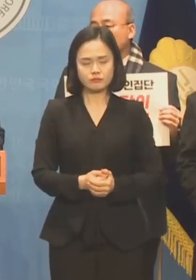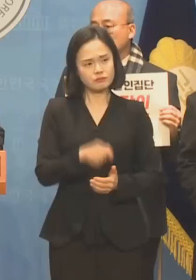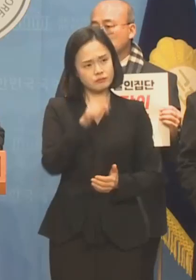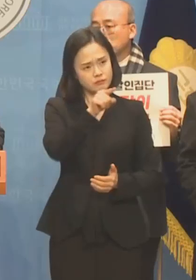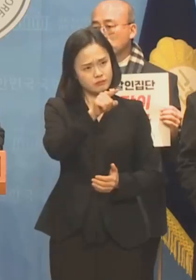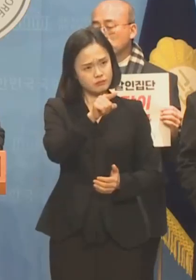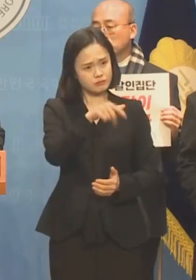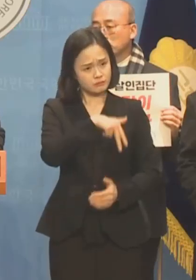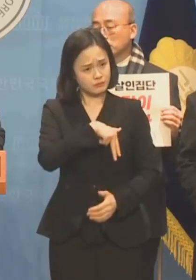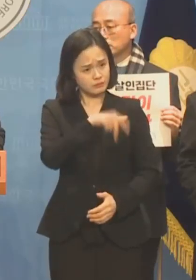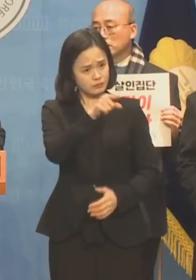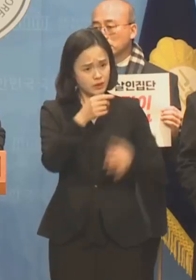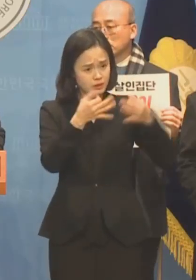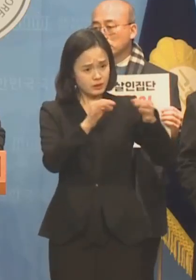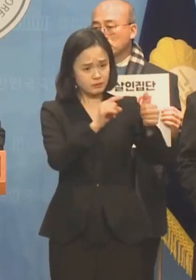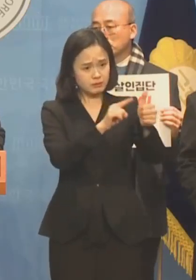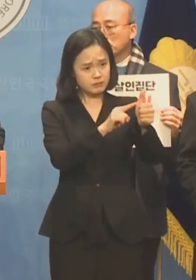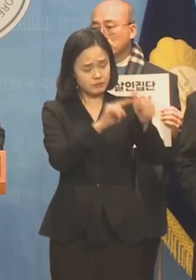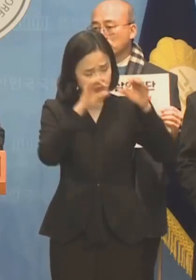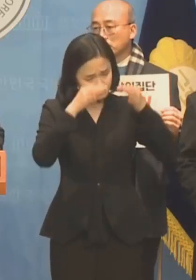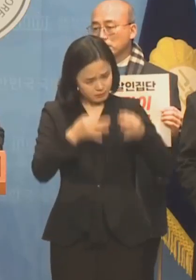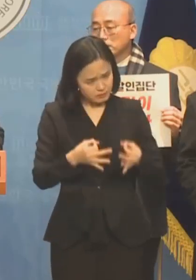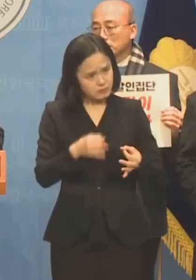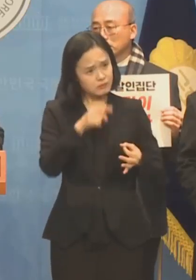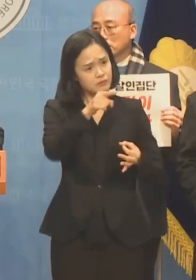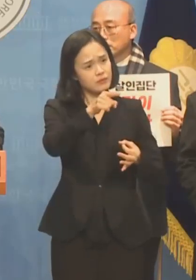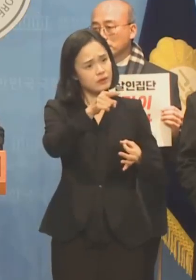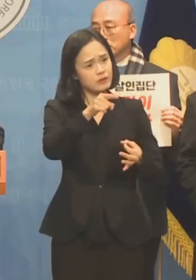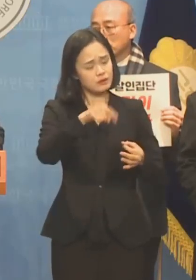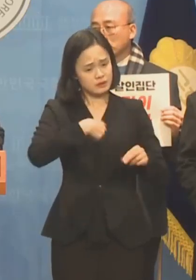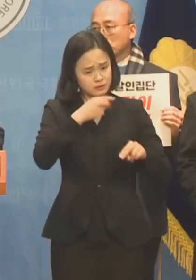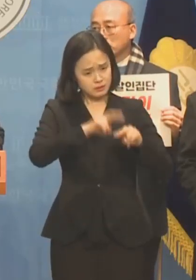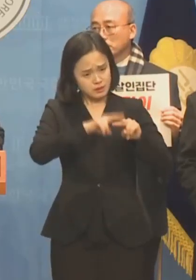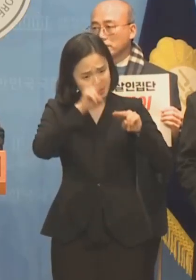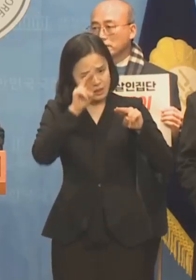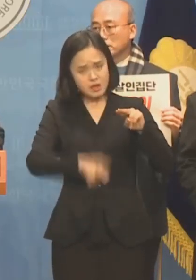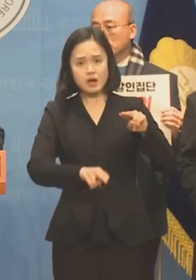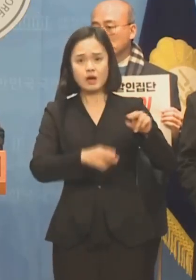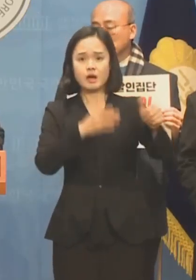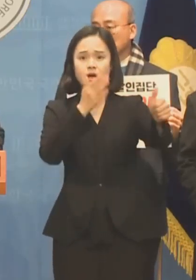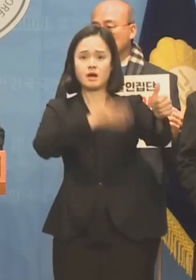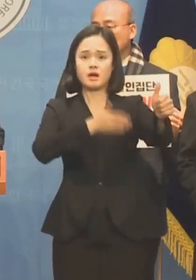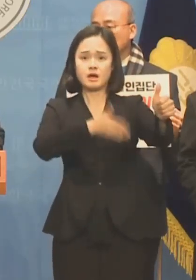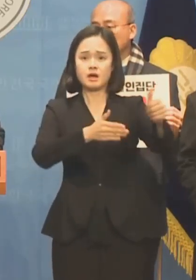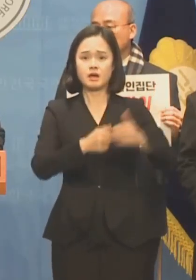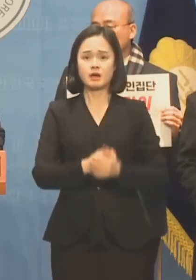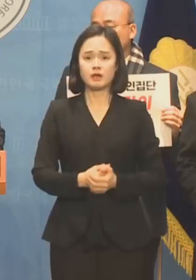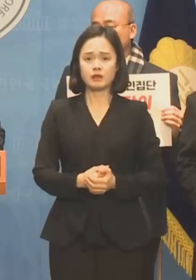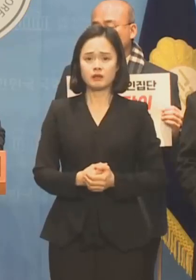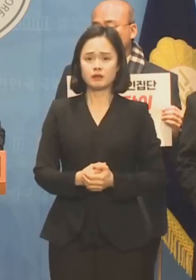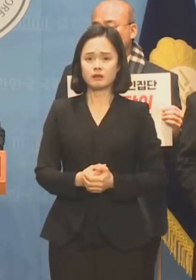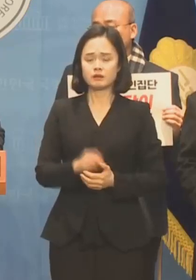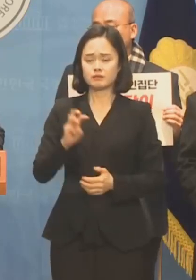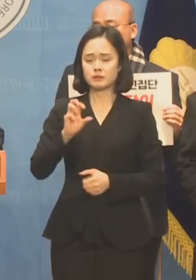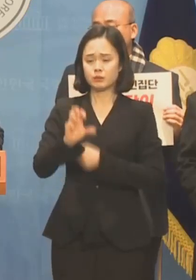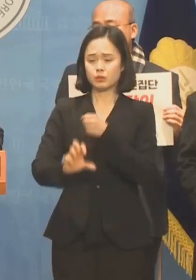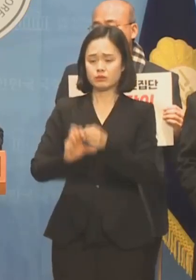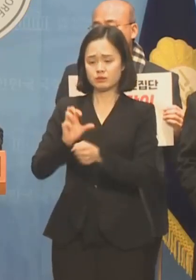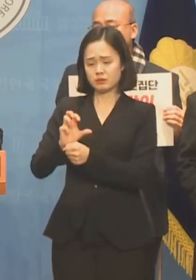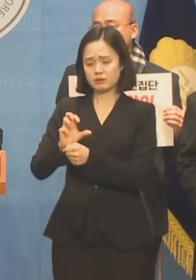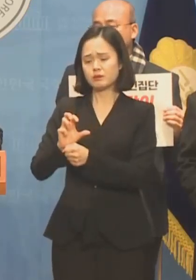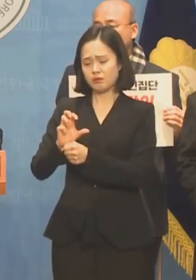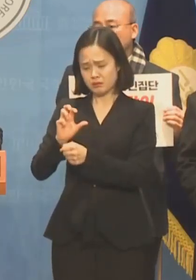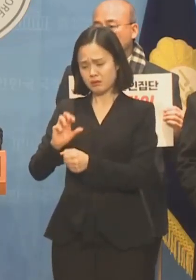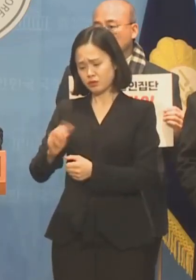국민들께 사과드리고 의원직을 사퇴하는 것이 35년 전 산호한 경대의 영혼에 그리고 수많은